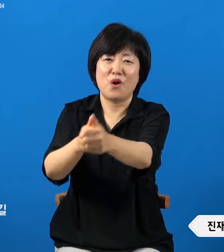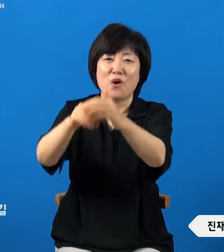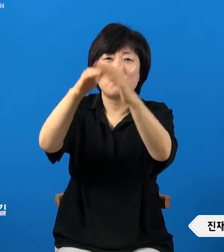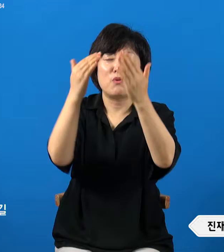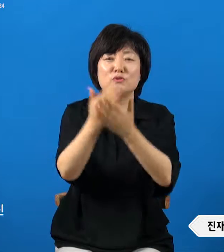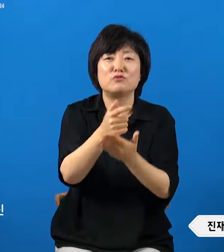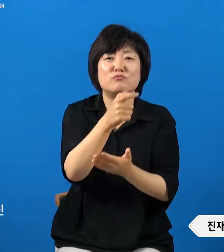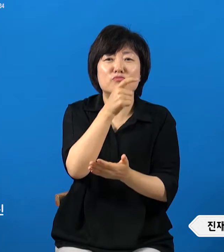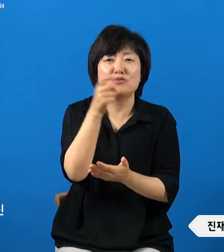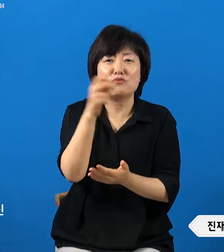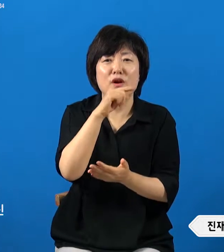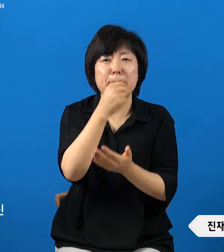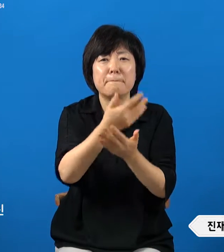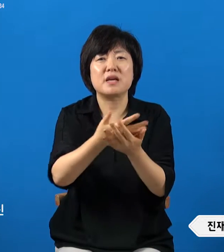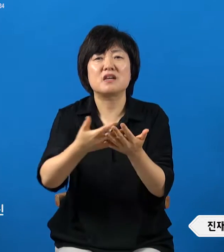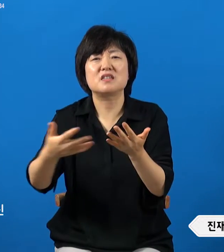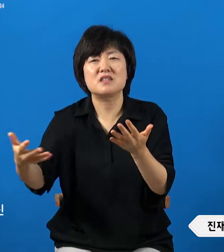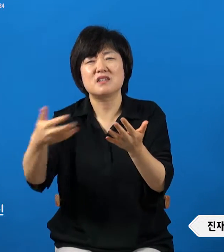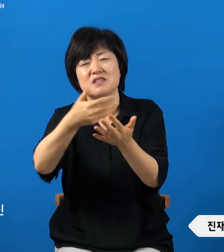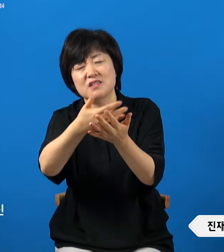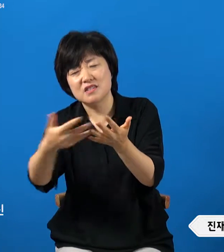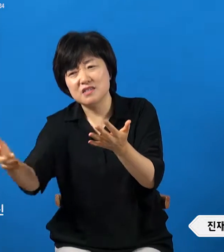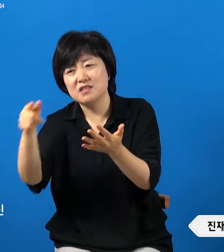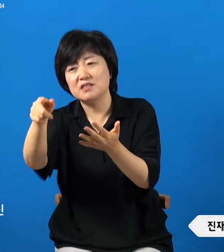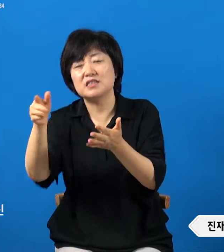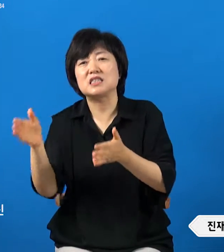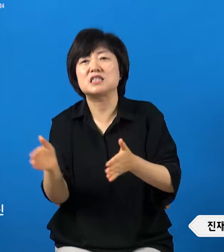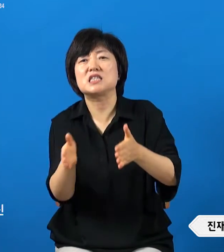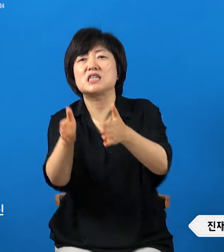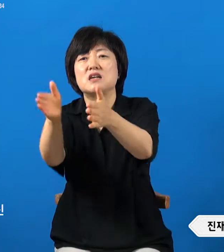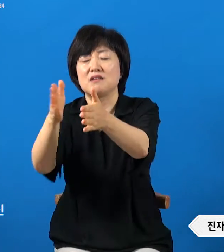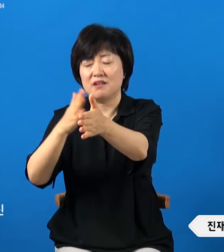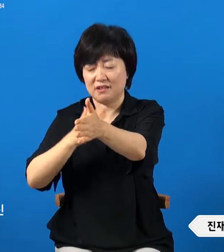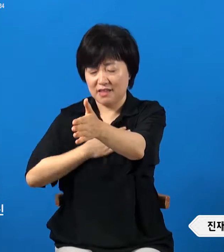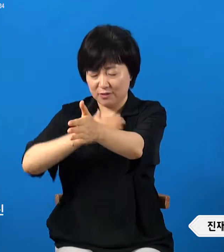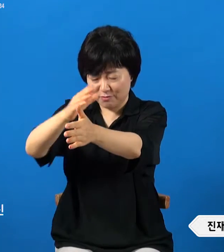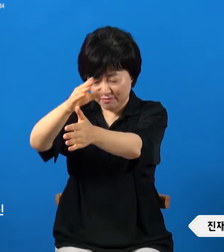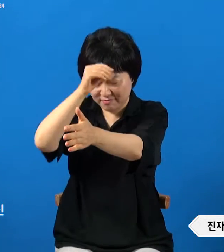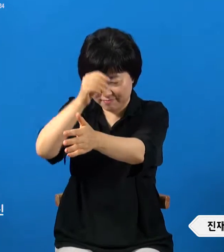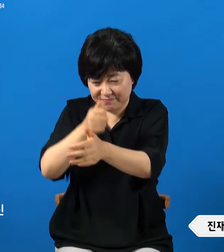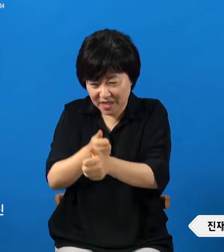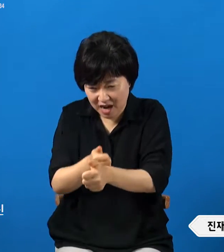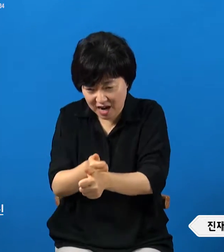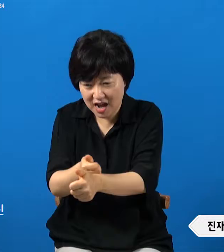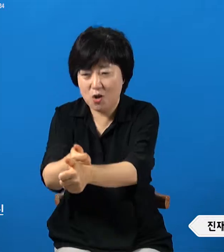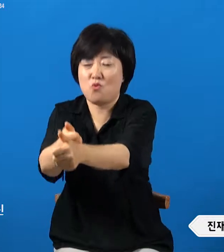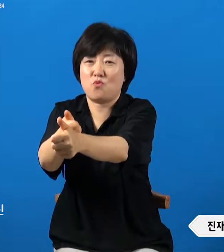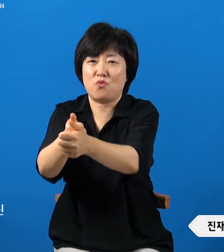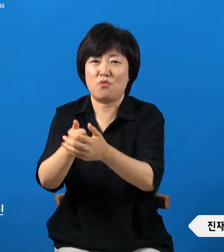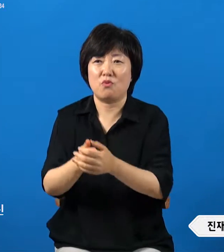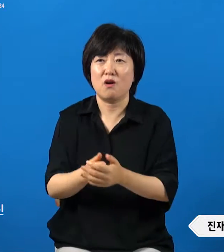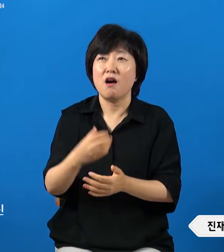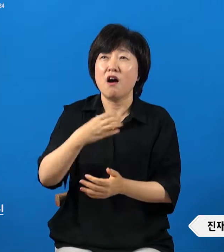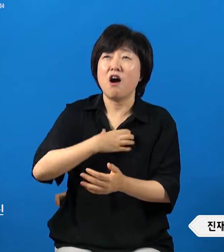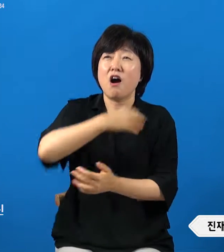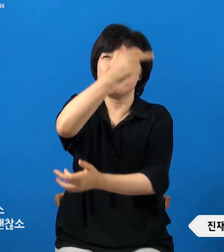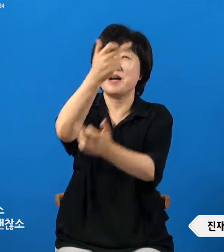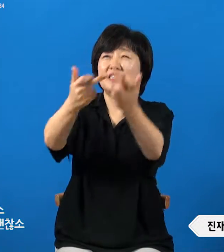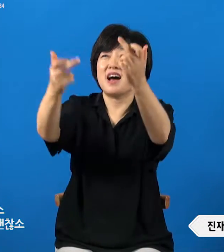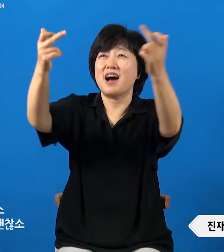모든 물과 피를 흘리신 그 길을 나도 가오. 험한 산도